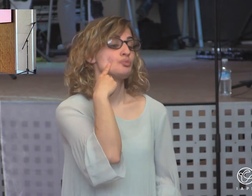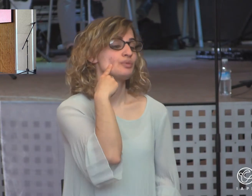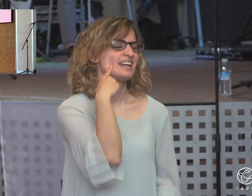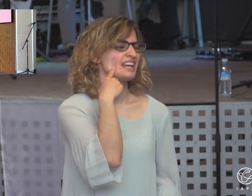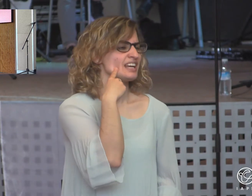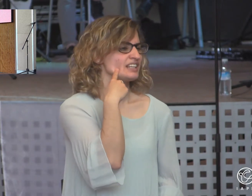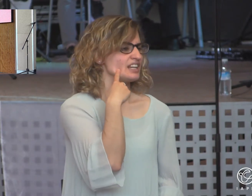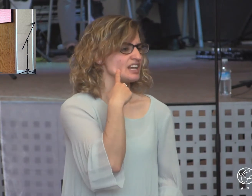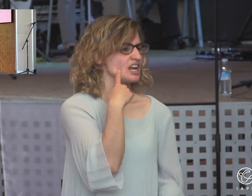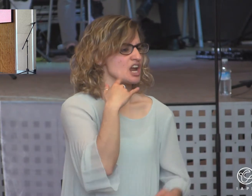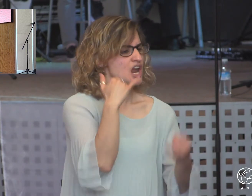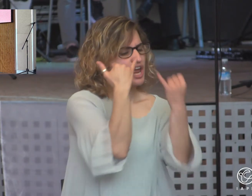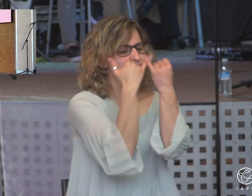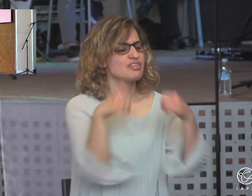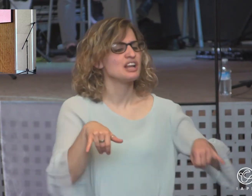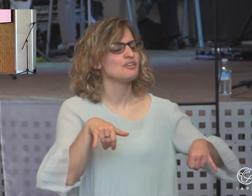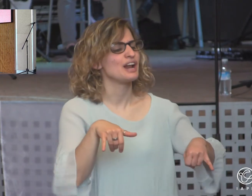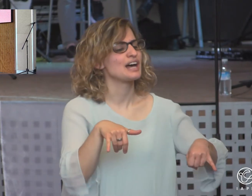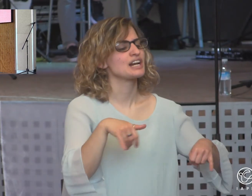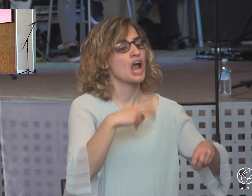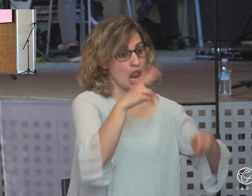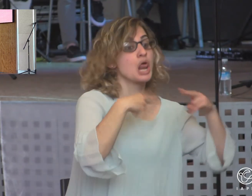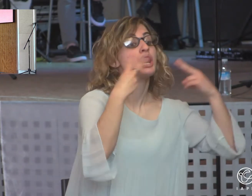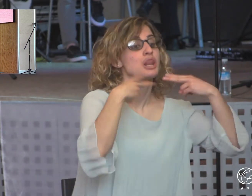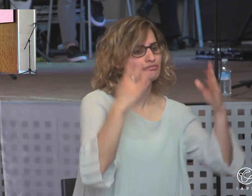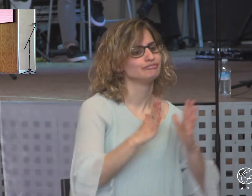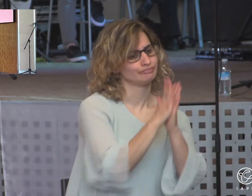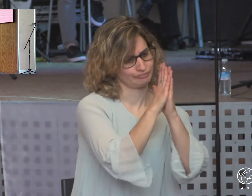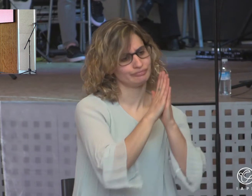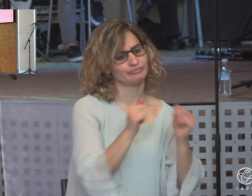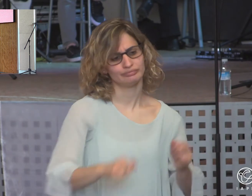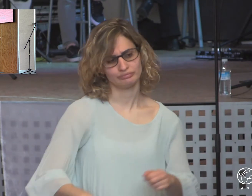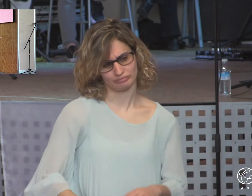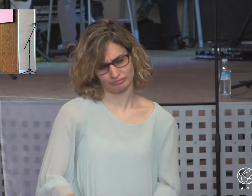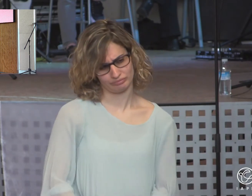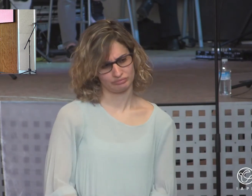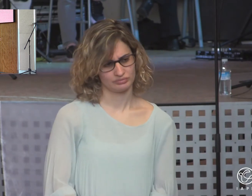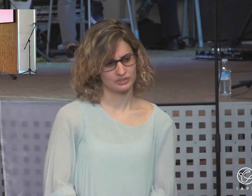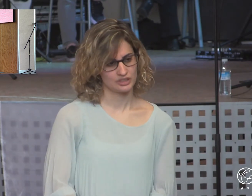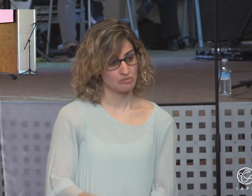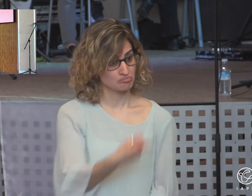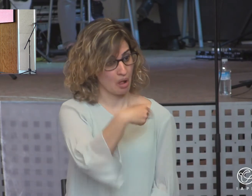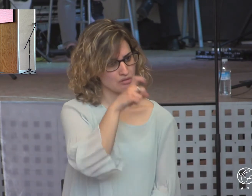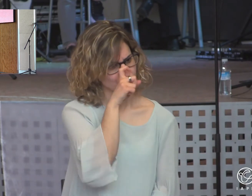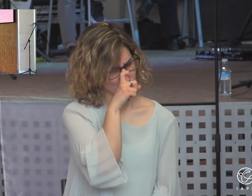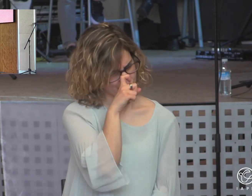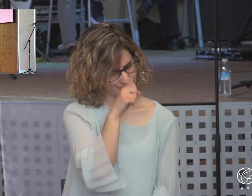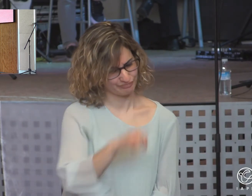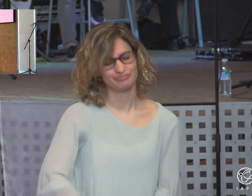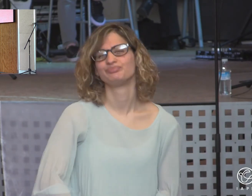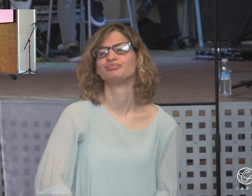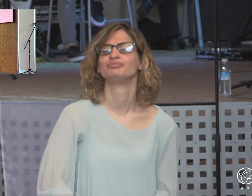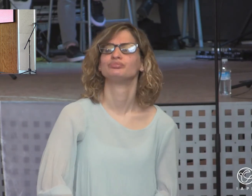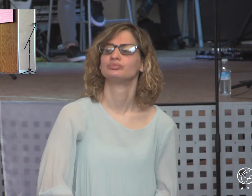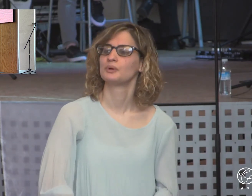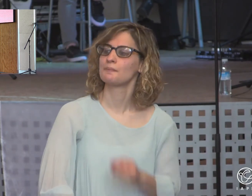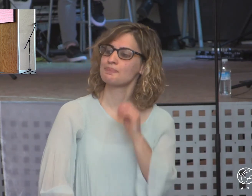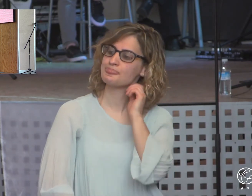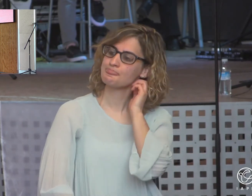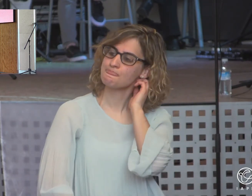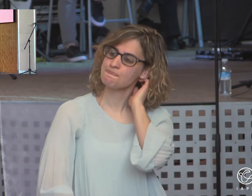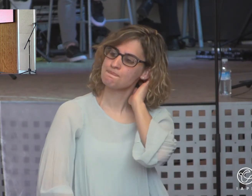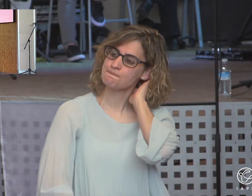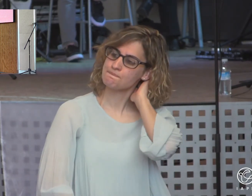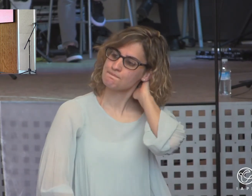a Jesús en esa Santa Cena, compartiendo con sus discípulos. ¿Cómo había